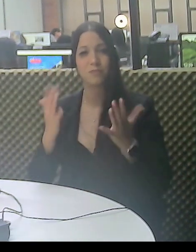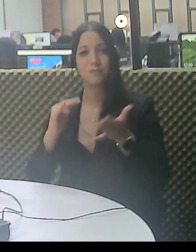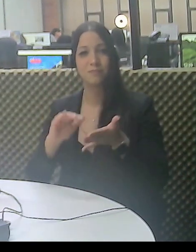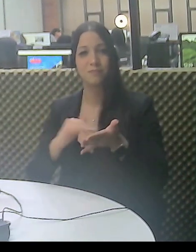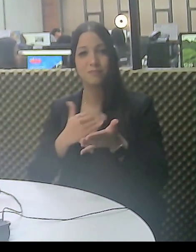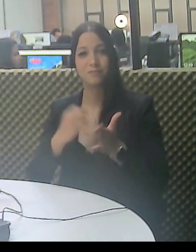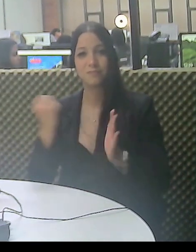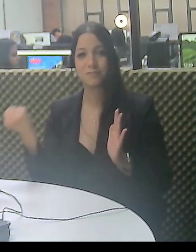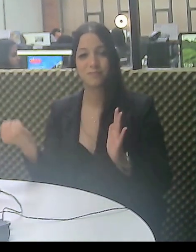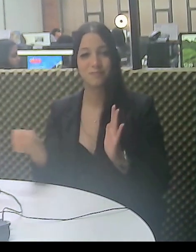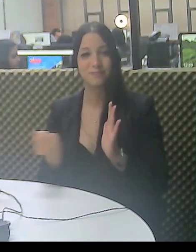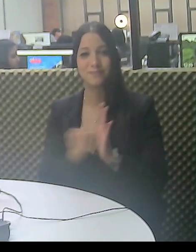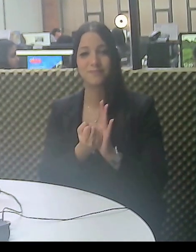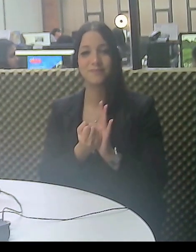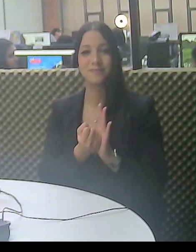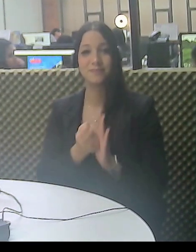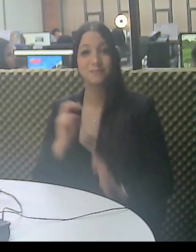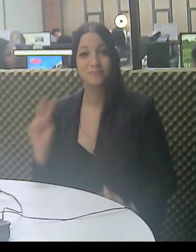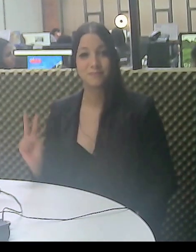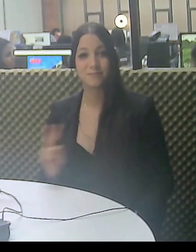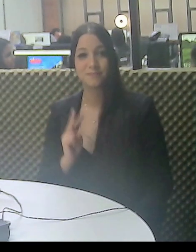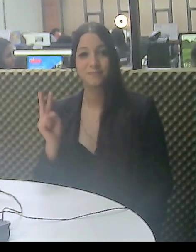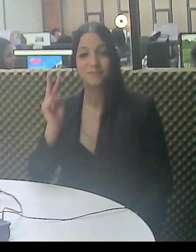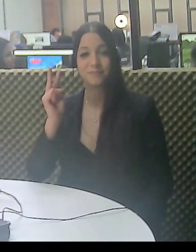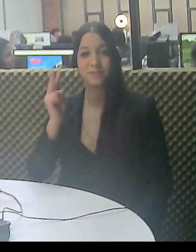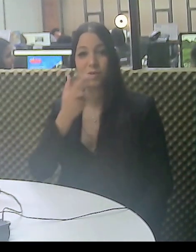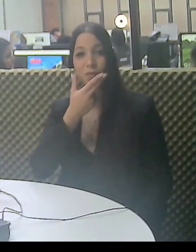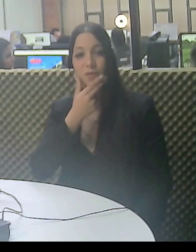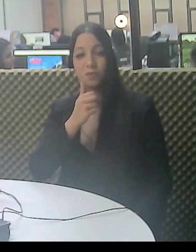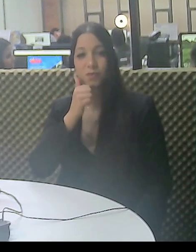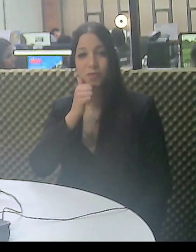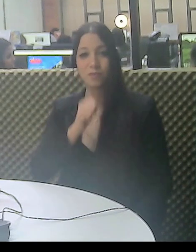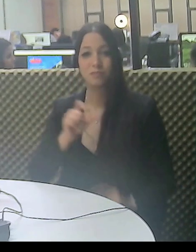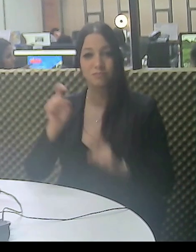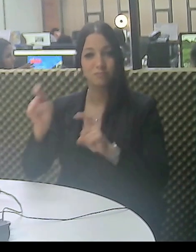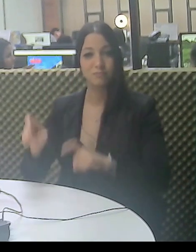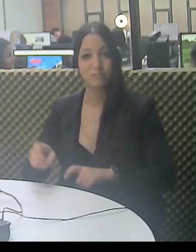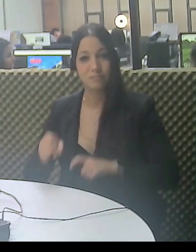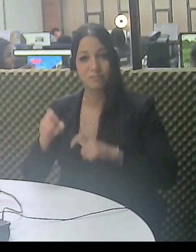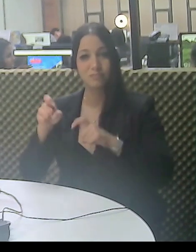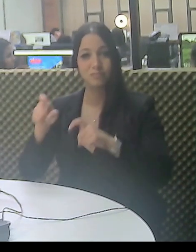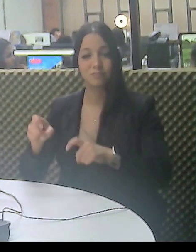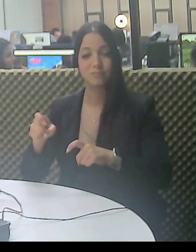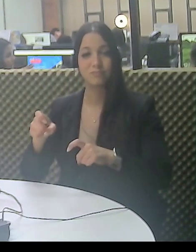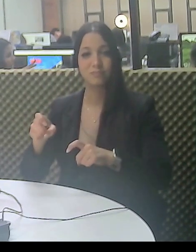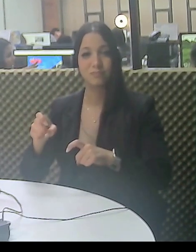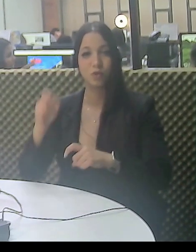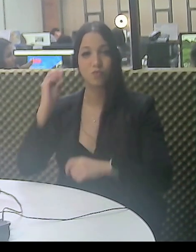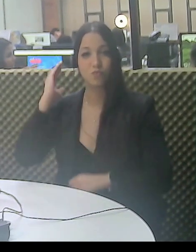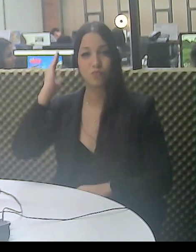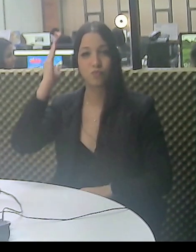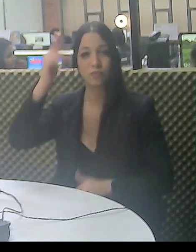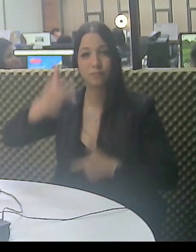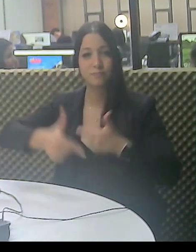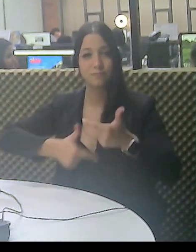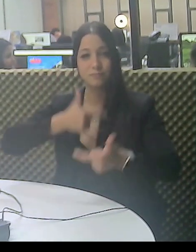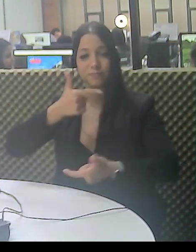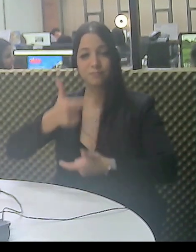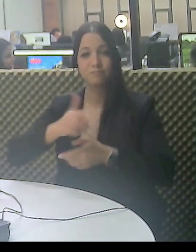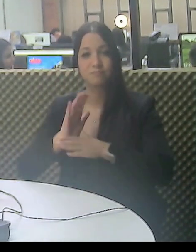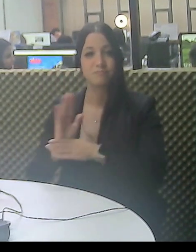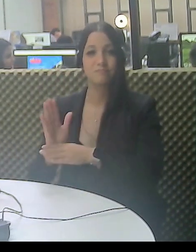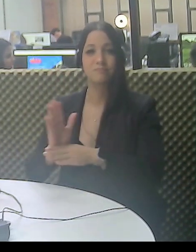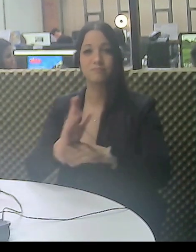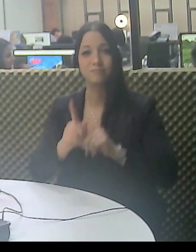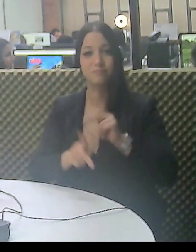sua história. Isso é a valorização do homem e da mulher, do campo que trabalha sol a sol em benefício do